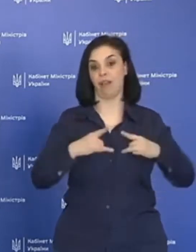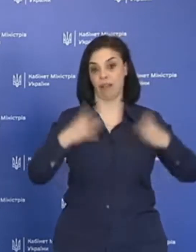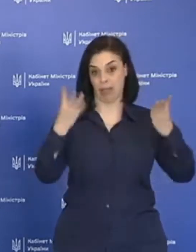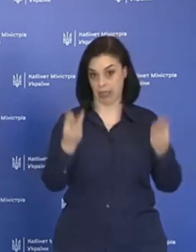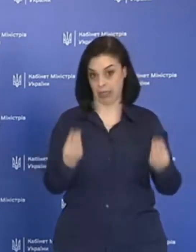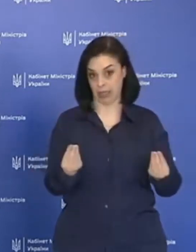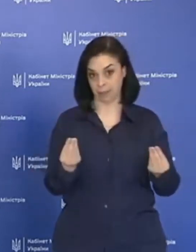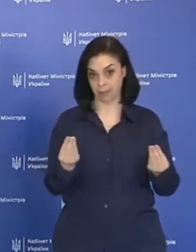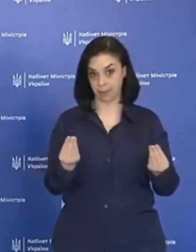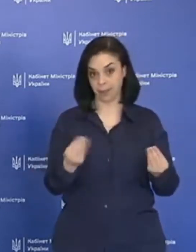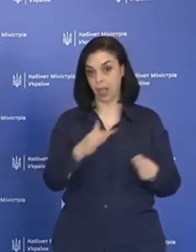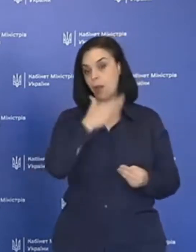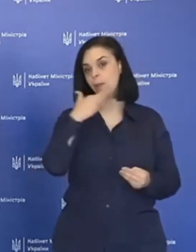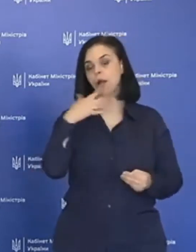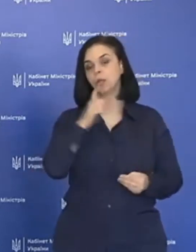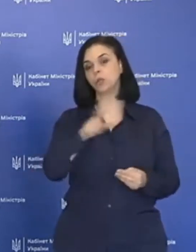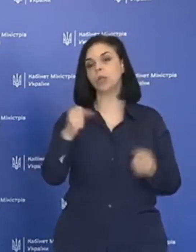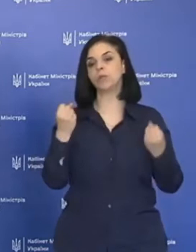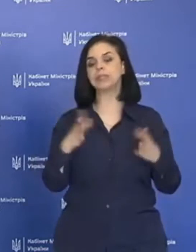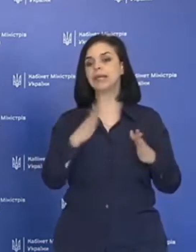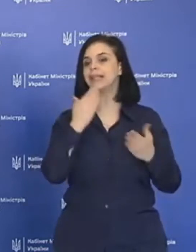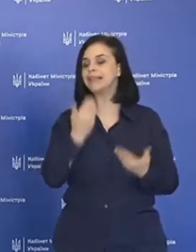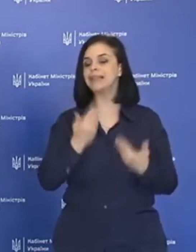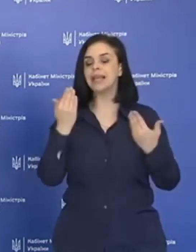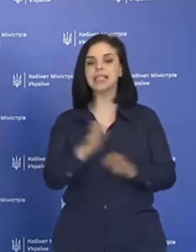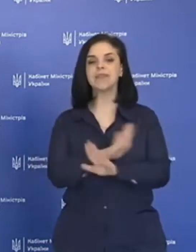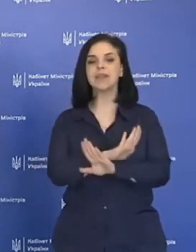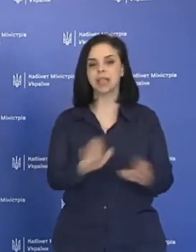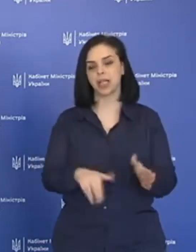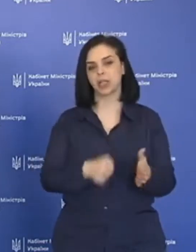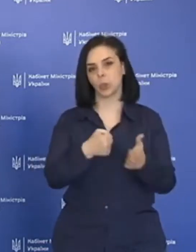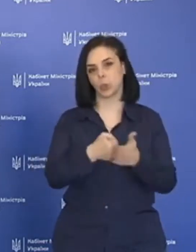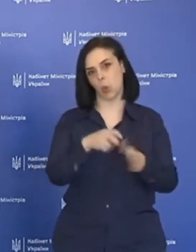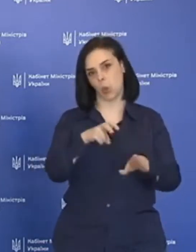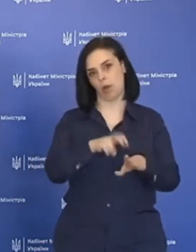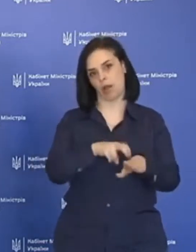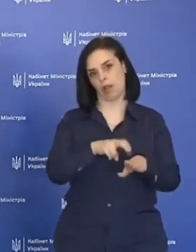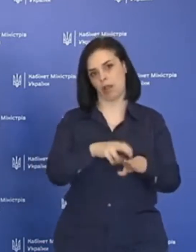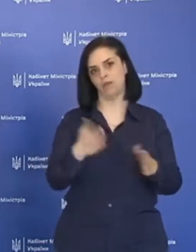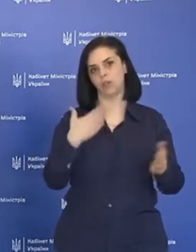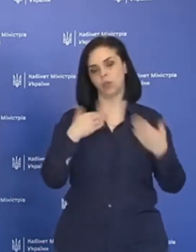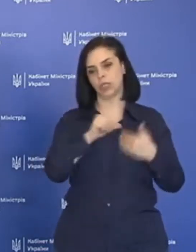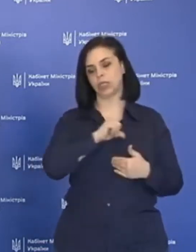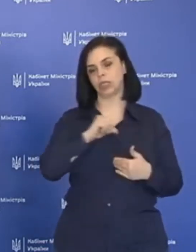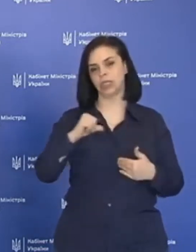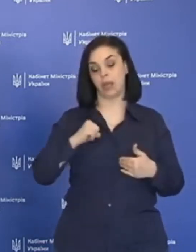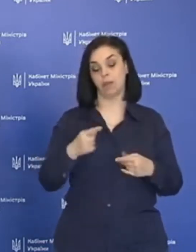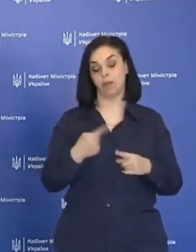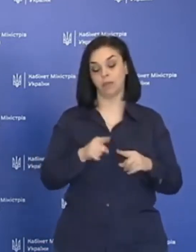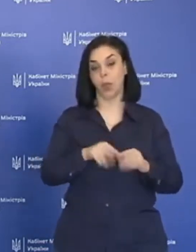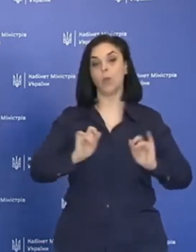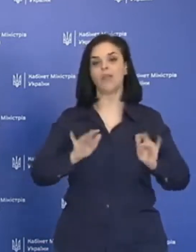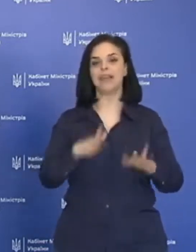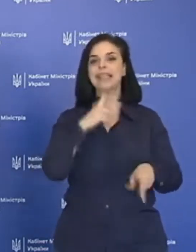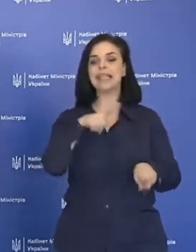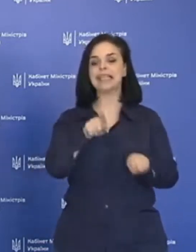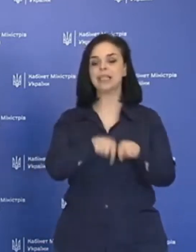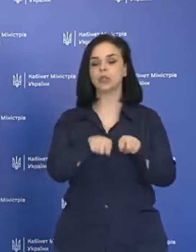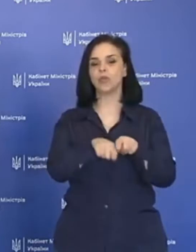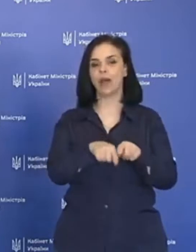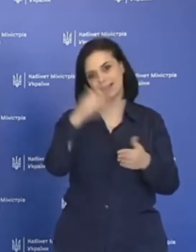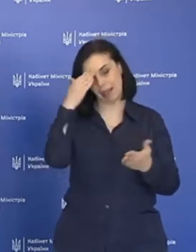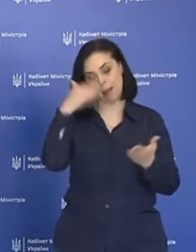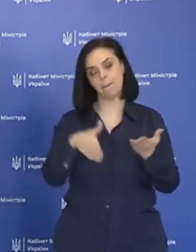Великдень багато людей просто не зверталось до лікарів щодо саме проведення тестування